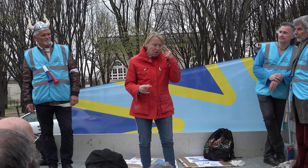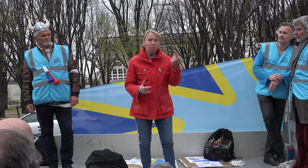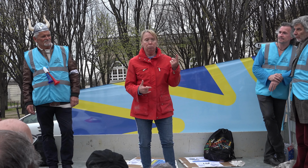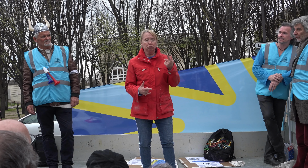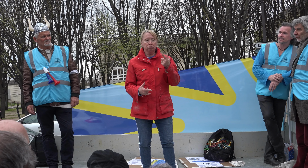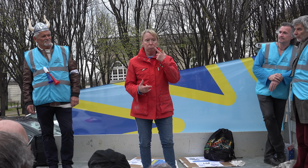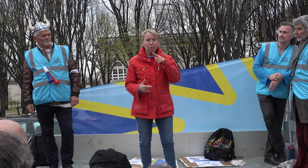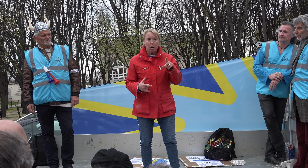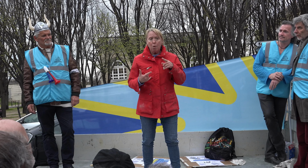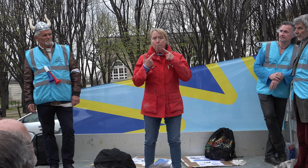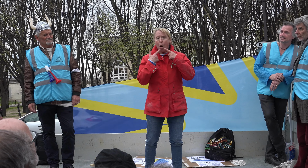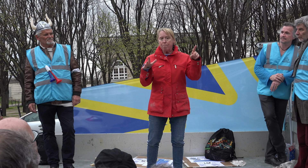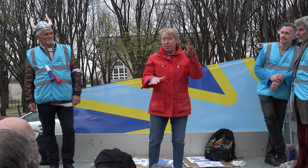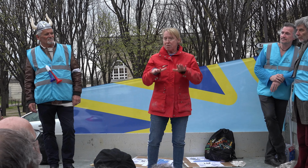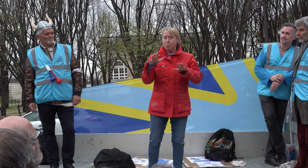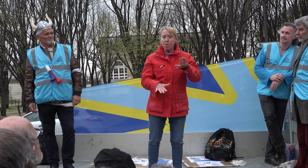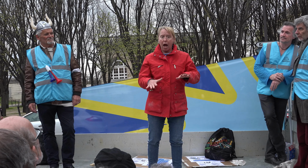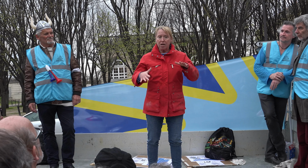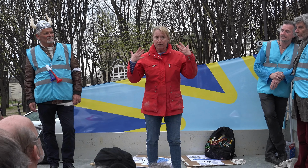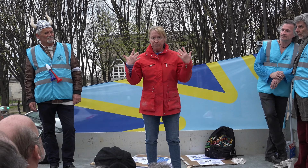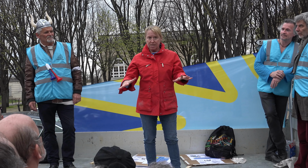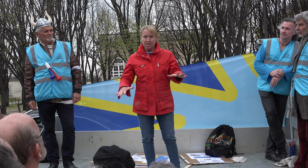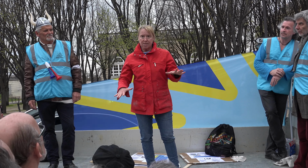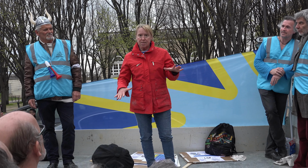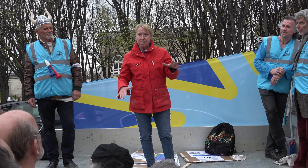pour lui améliorer son quotidien.